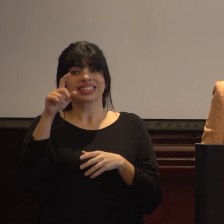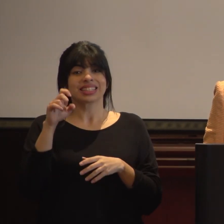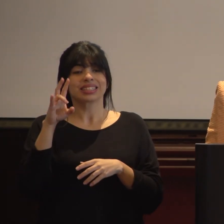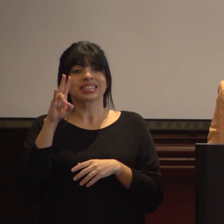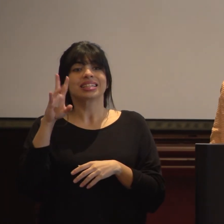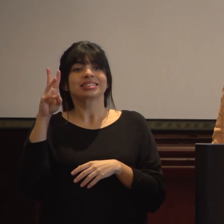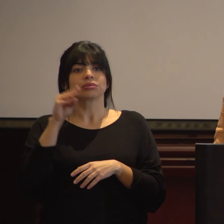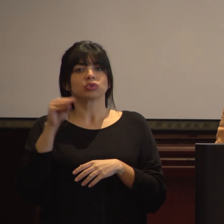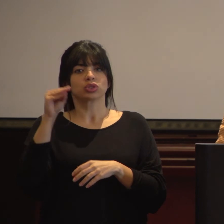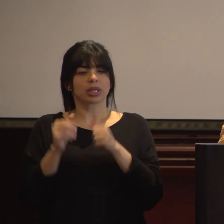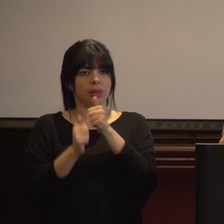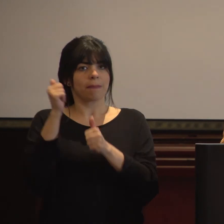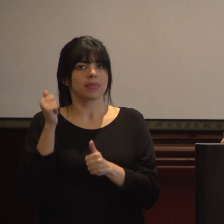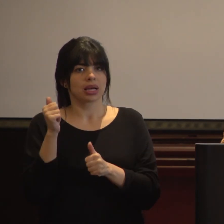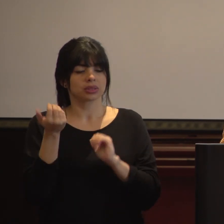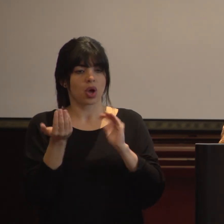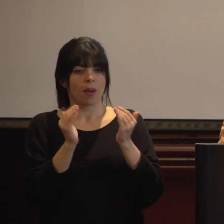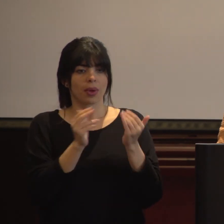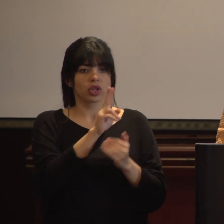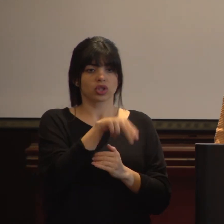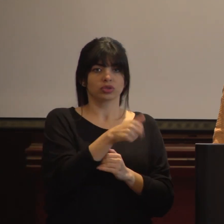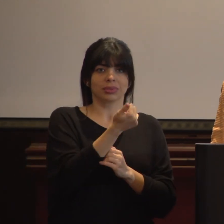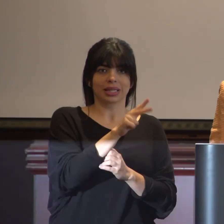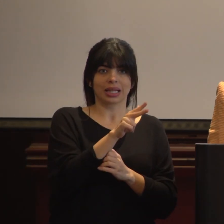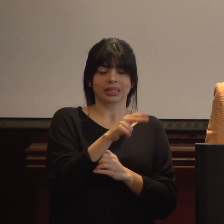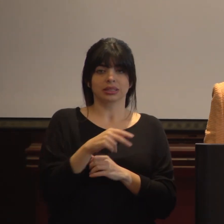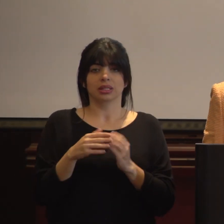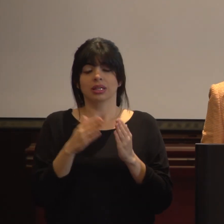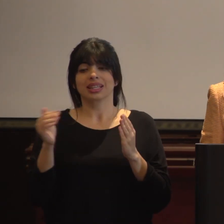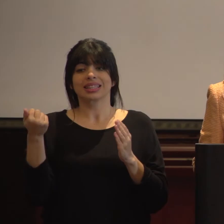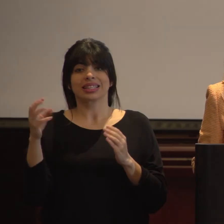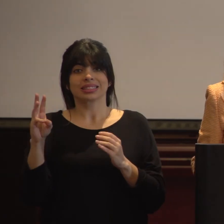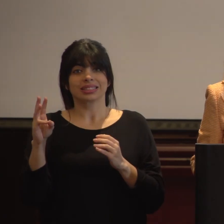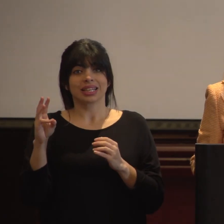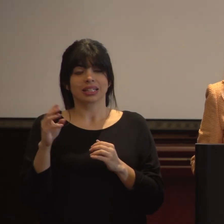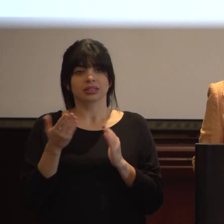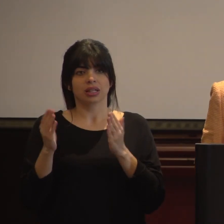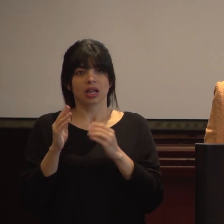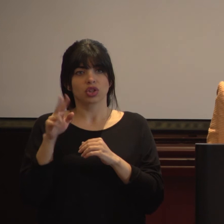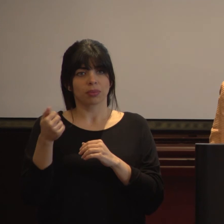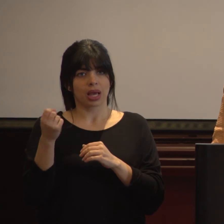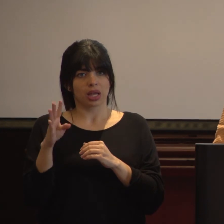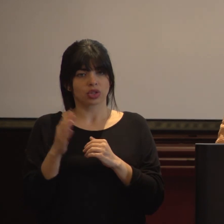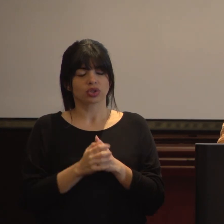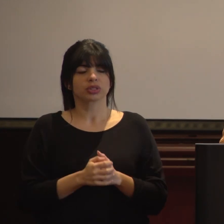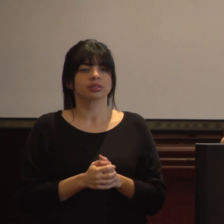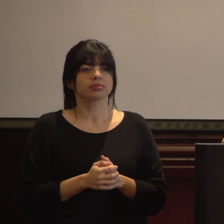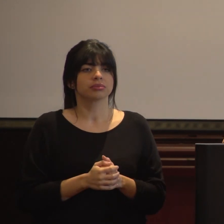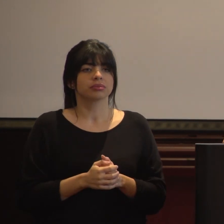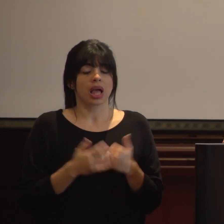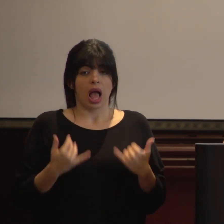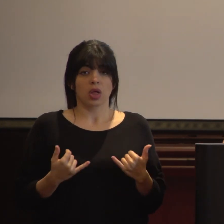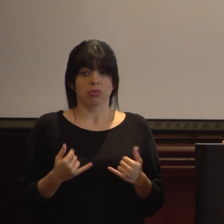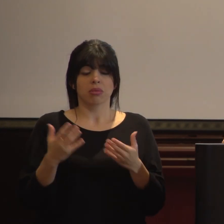176 por respecto al año 2013 y un 16 al año 2014 actualmente